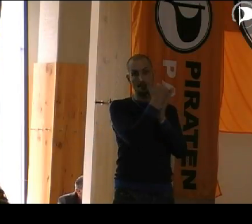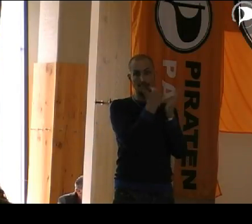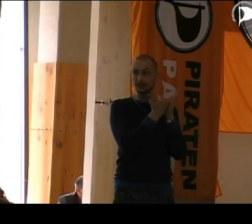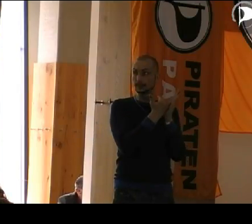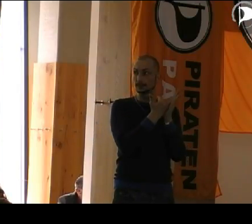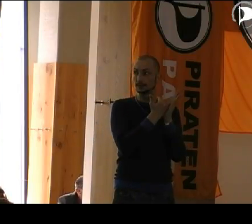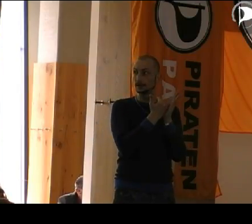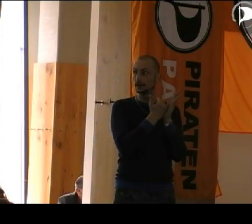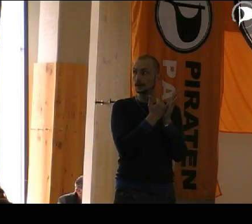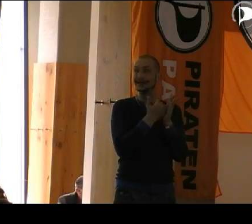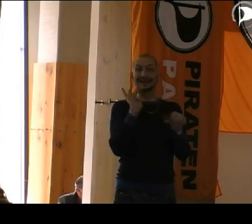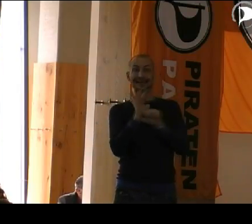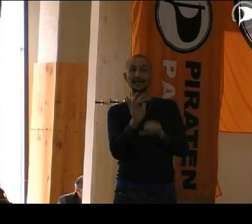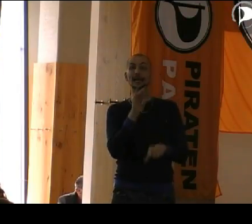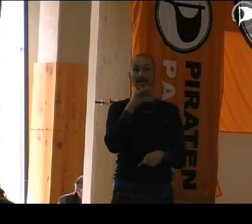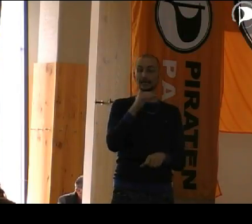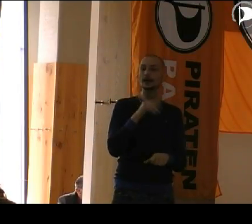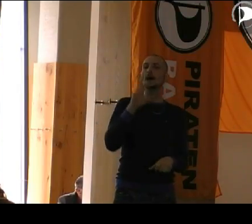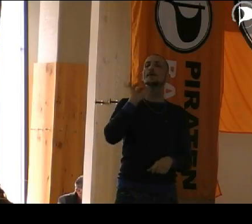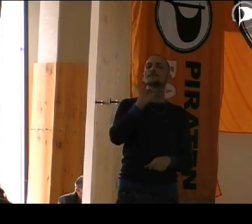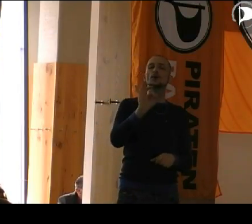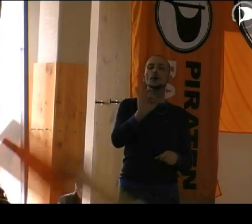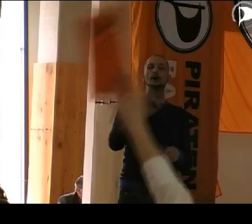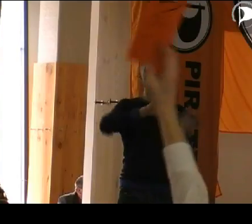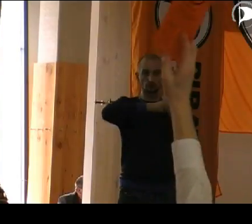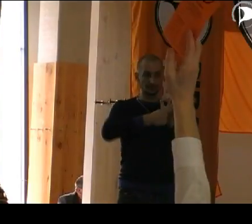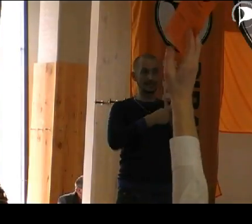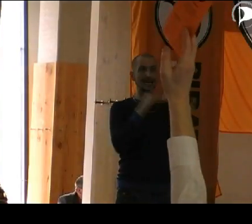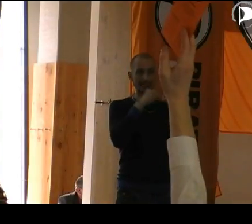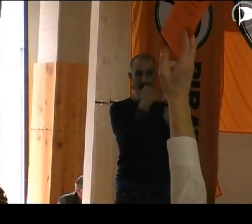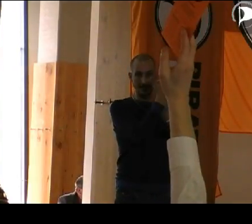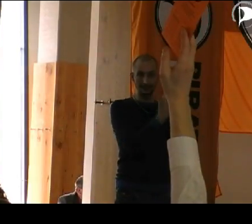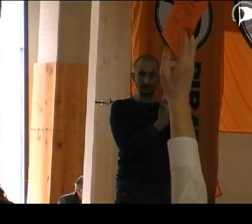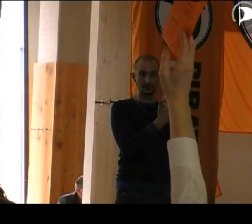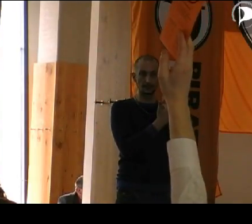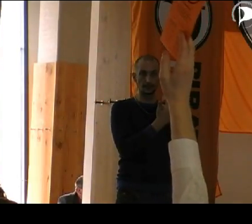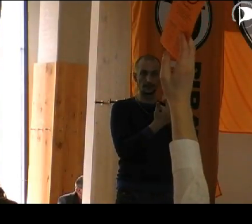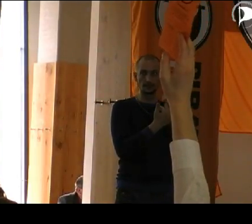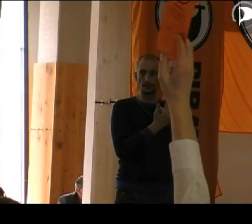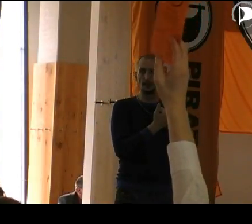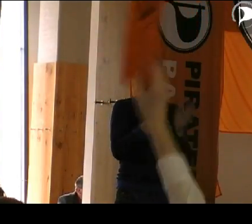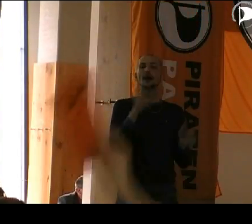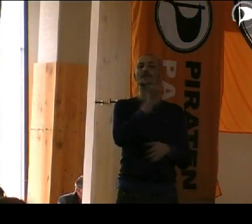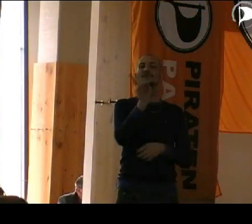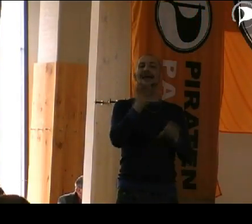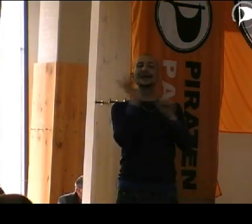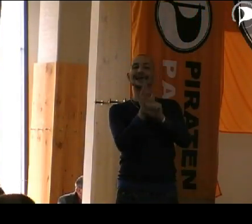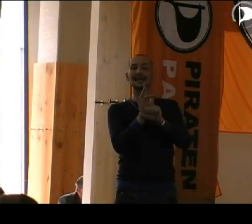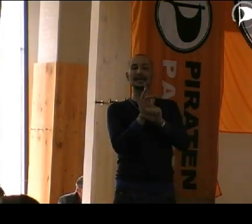power wer ist dafür die journalisten zu schließen wie man das beste geben